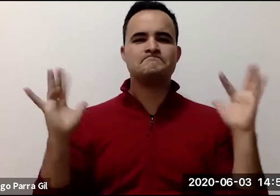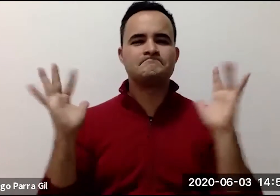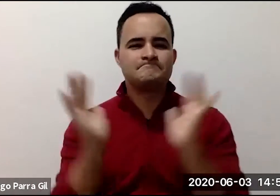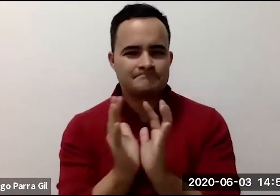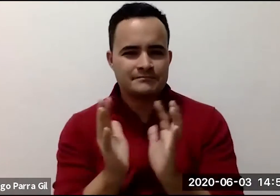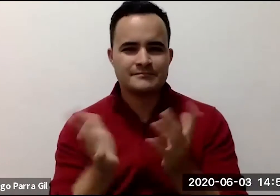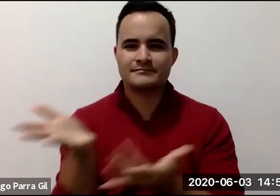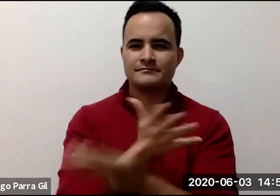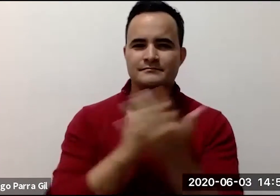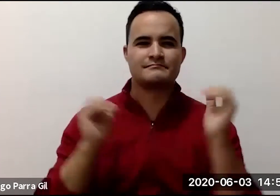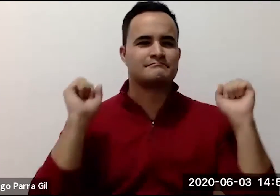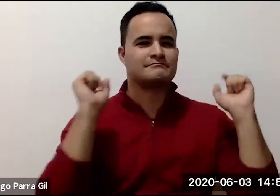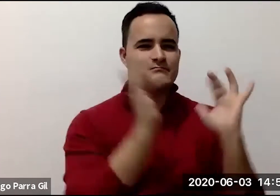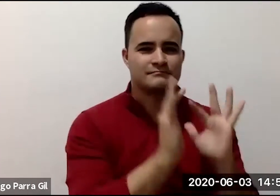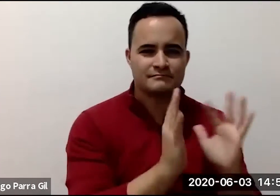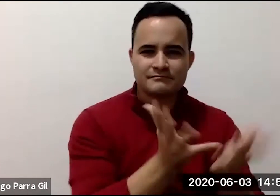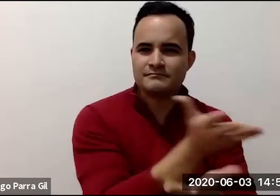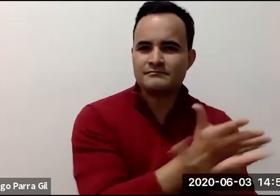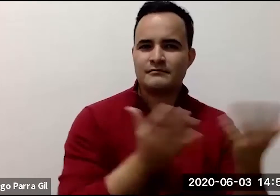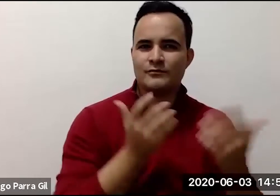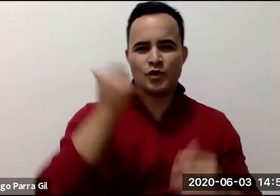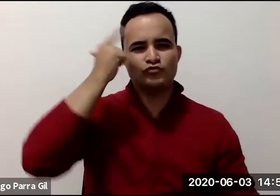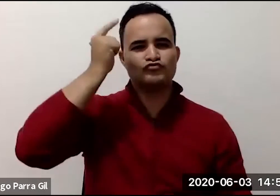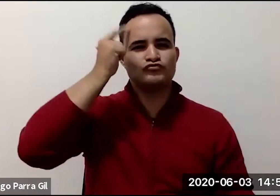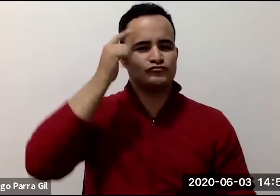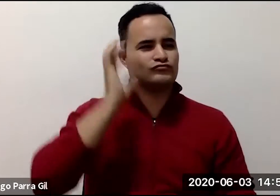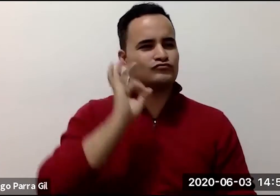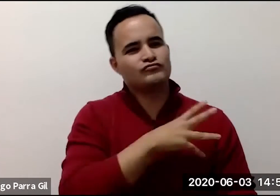¿no? Las últimas veces que he salido